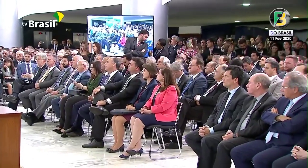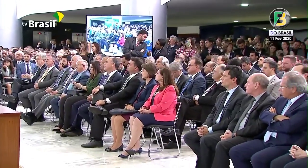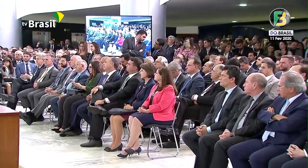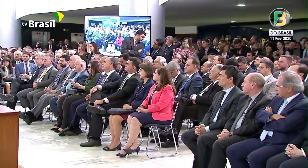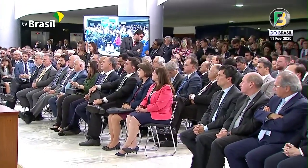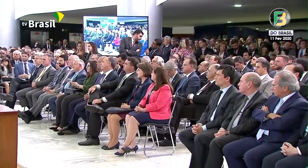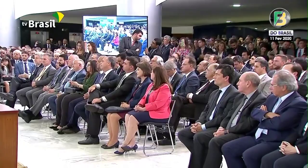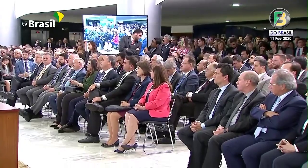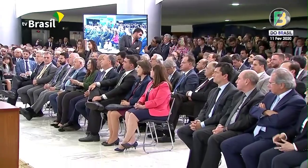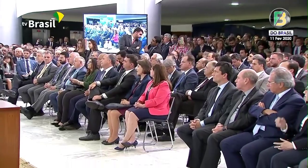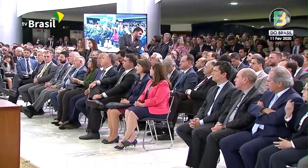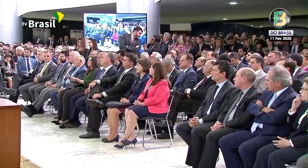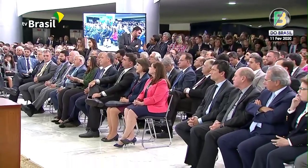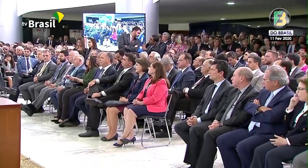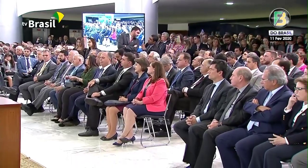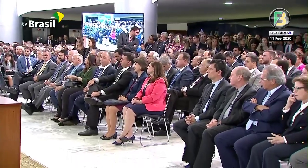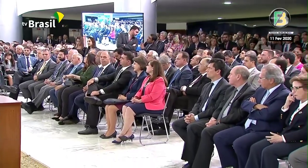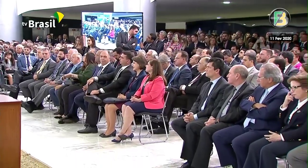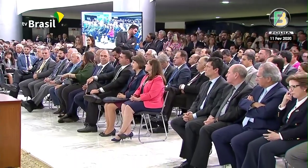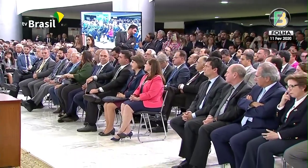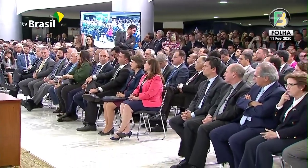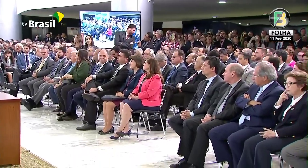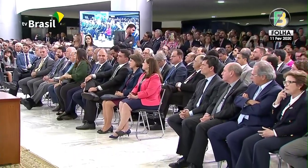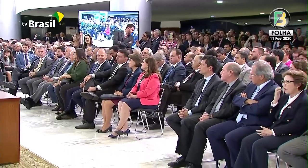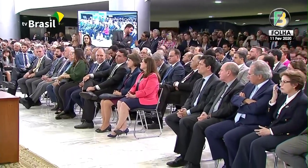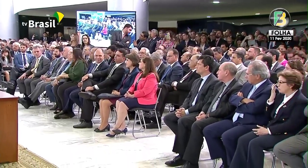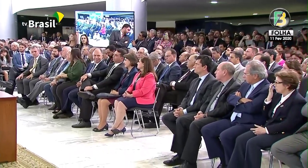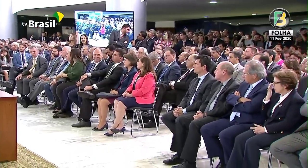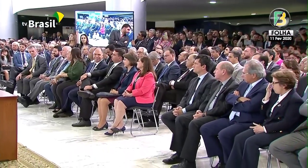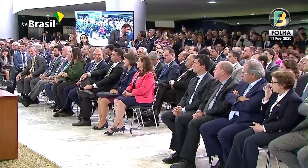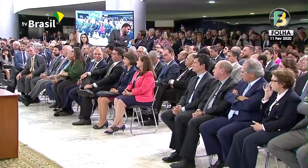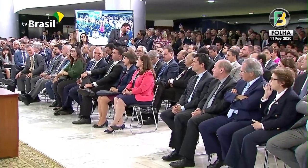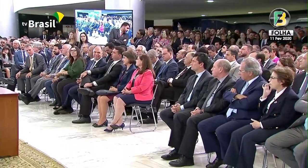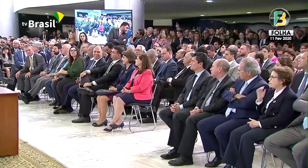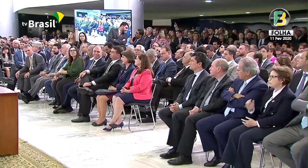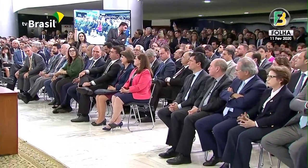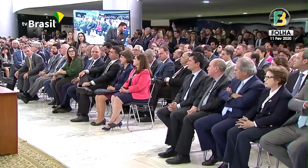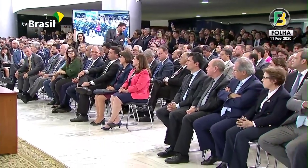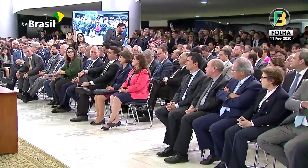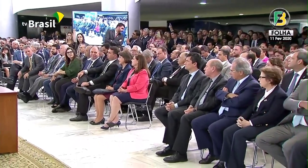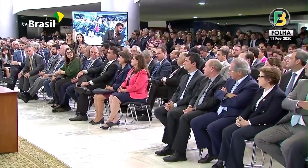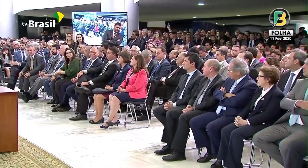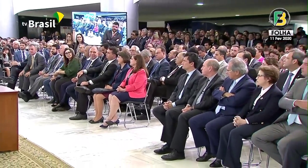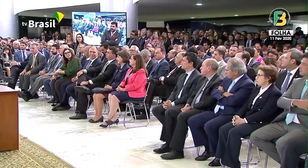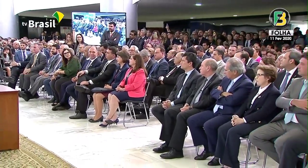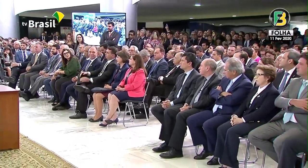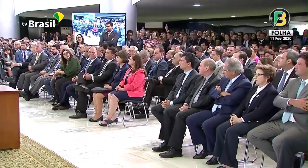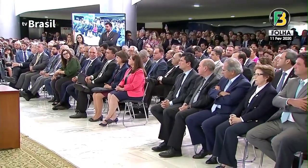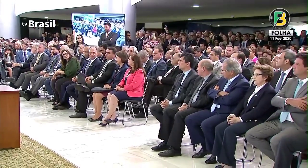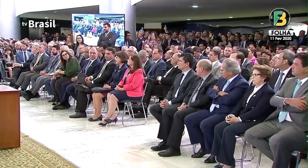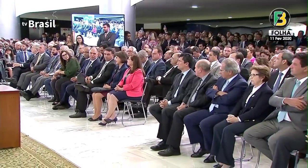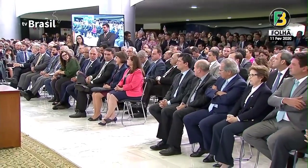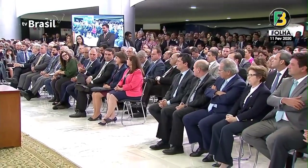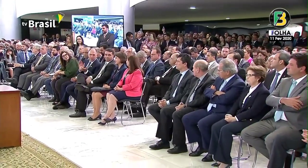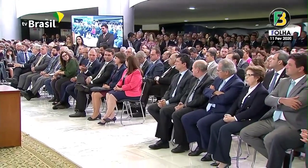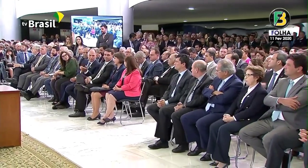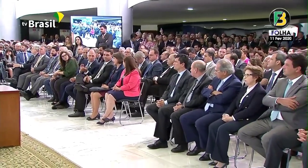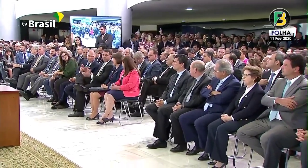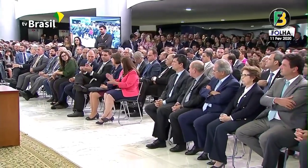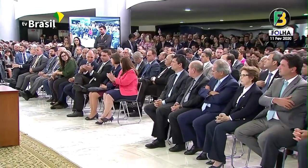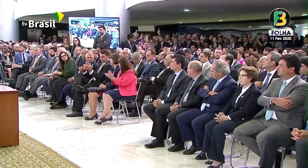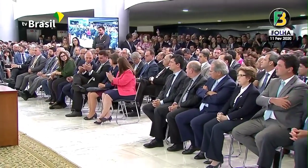a ministra Peduzzi, que vai agora assumir o Tribunal Superior do Trabalho, agora no dia 19 de fevereiro, que a senhora tenha êxito e faça